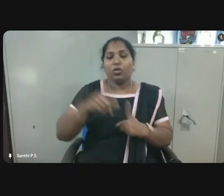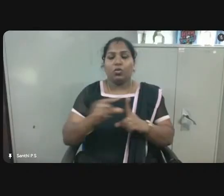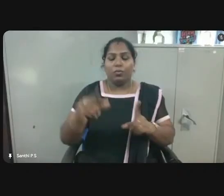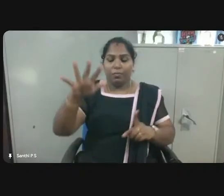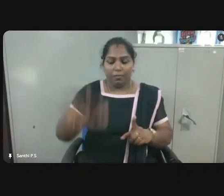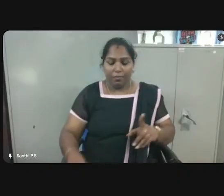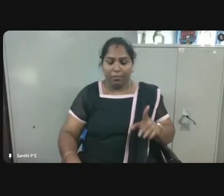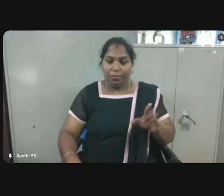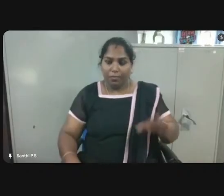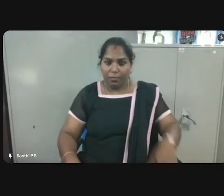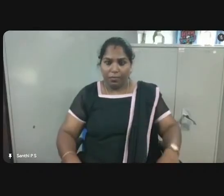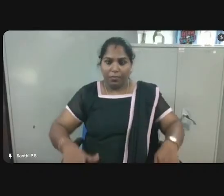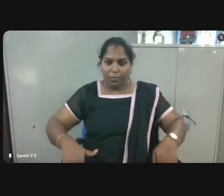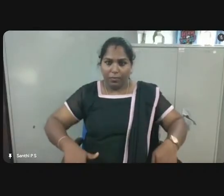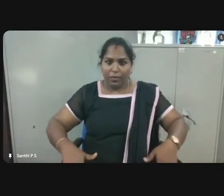തൊടയിൽ വെച്ച്